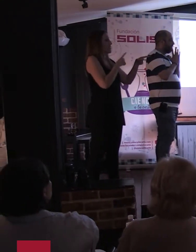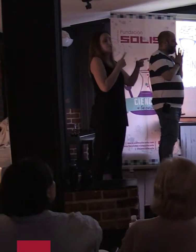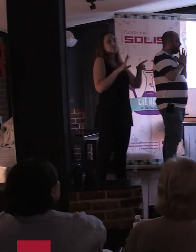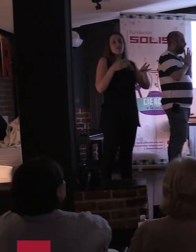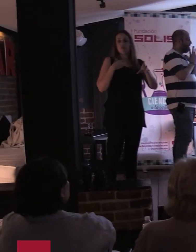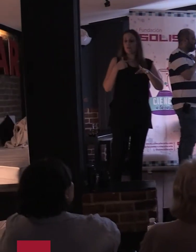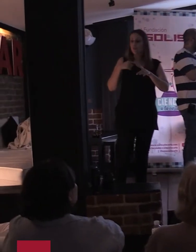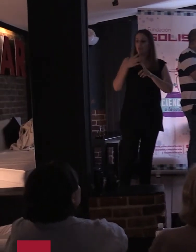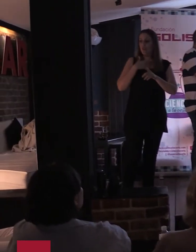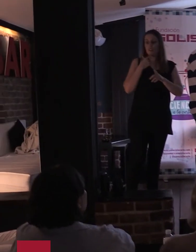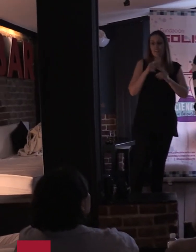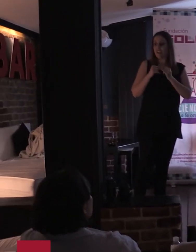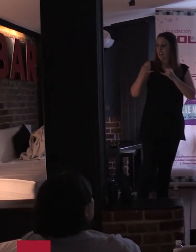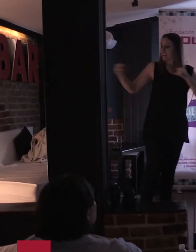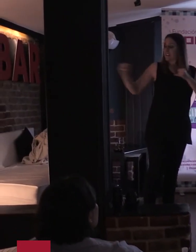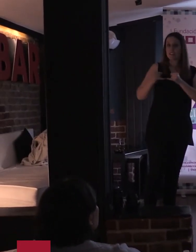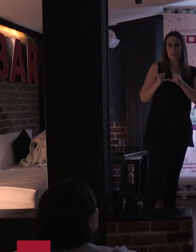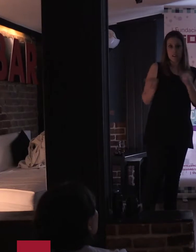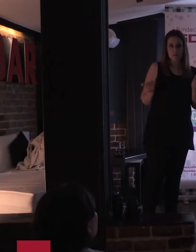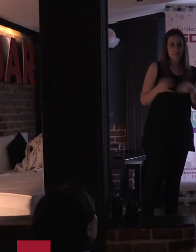hay organismos que a lo mejor reciben